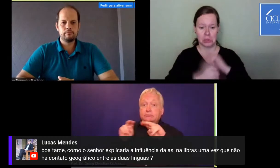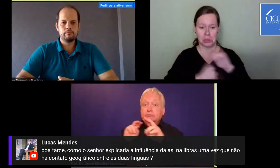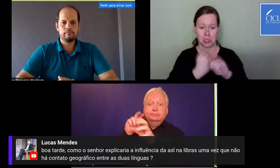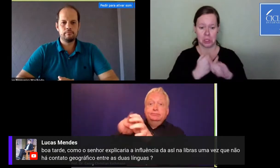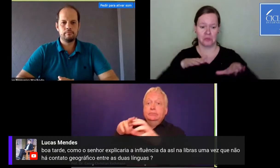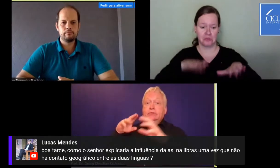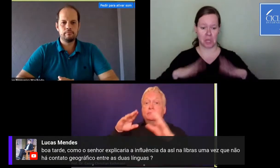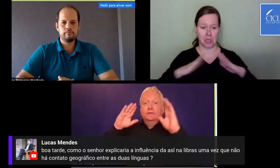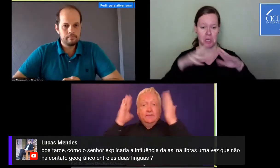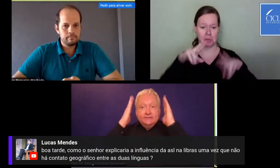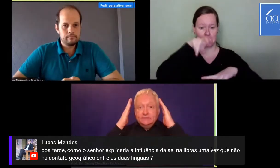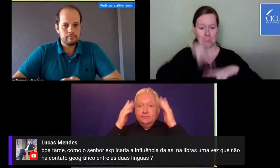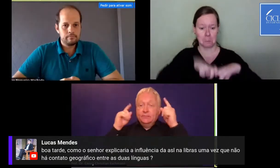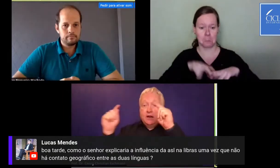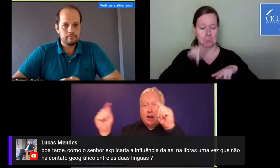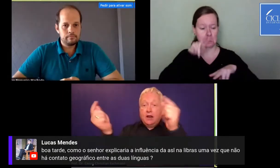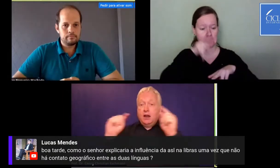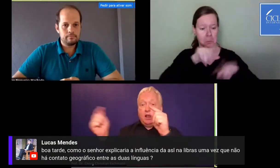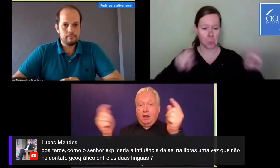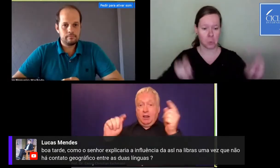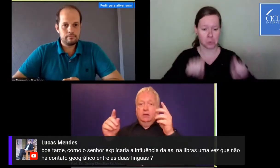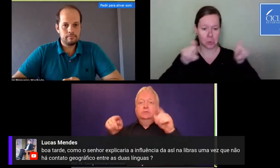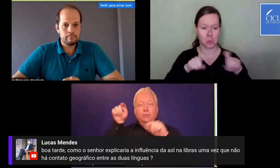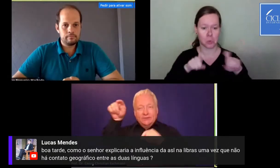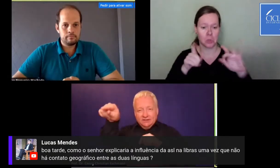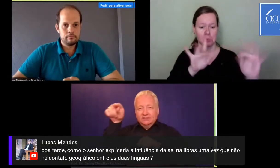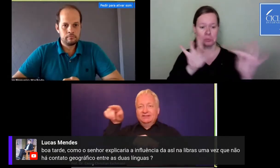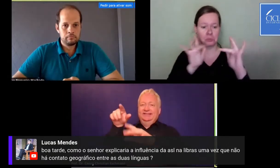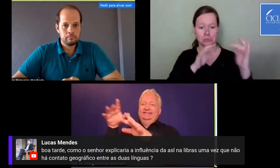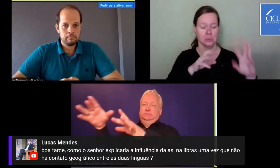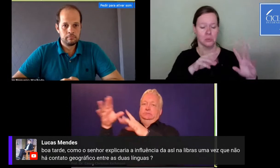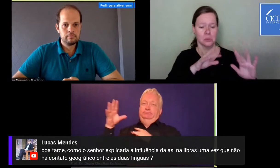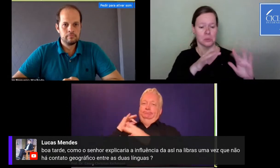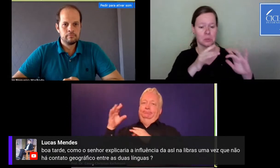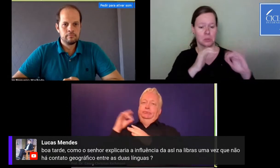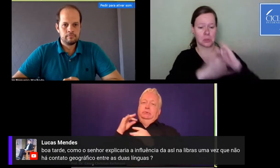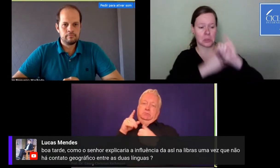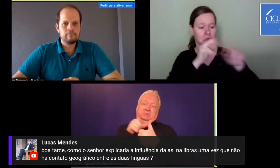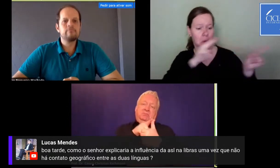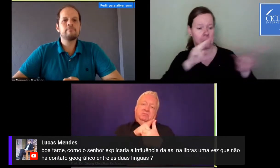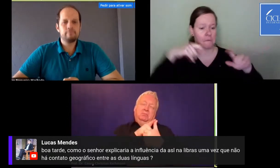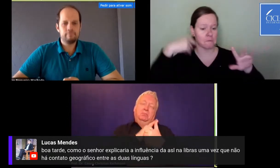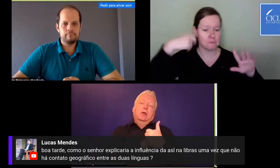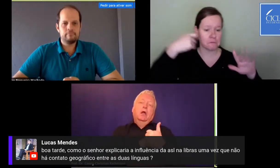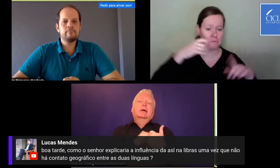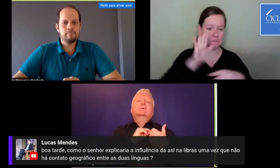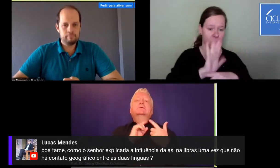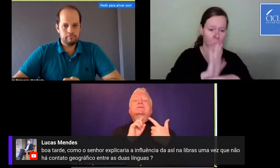Então, hoje, graças à internet e a todos esses contatos virtuais,